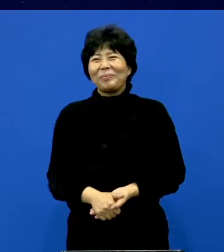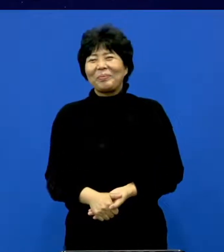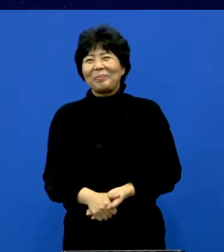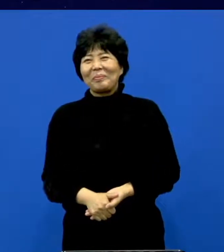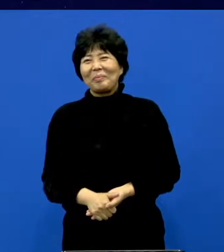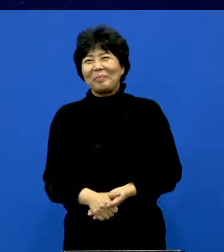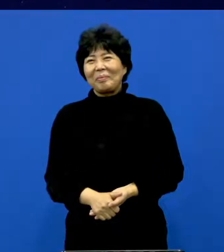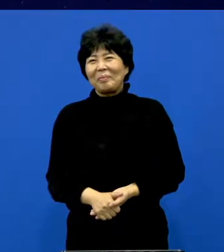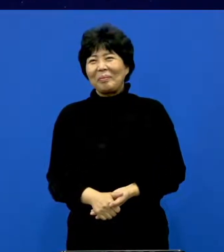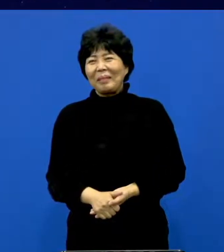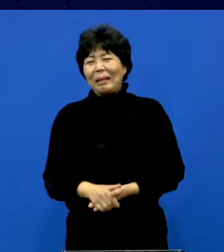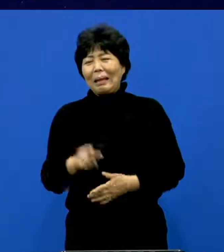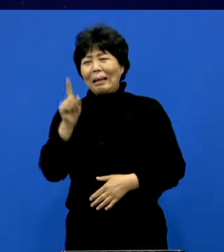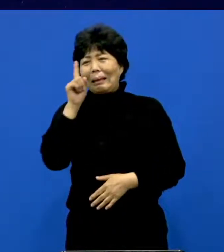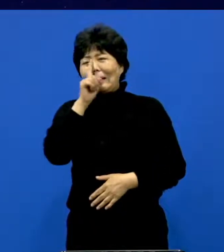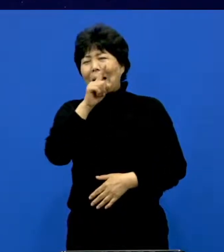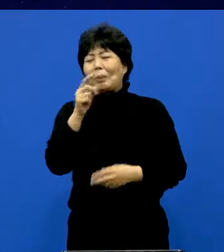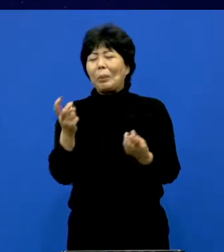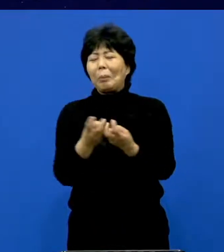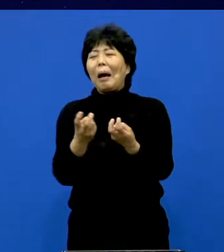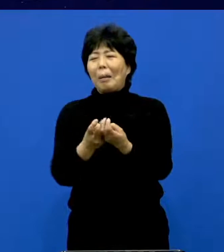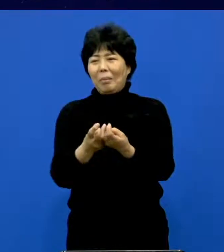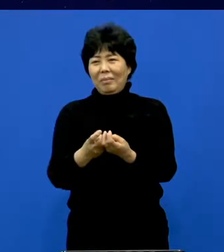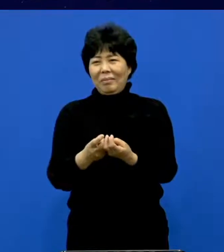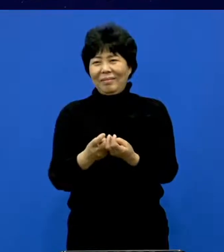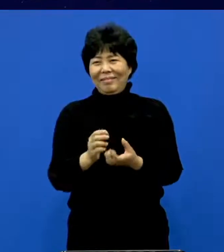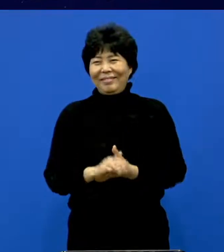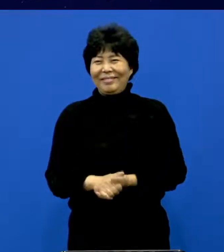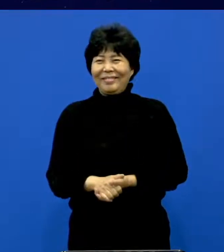좋지 않은 방식으로 카타르시스를 계속 하게 되는 거죠.